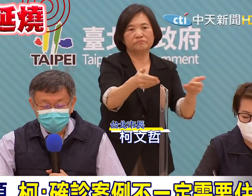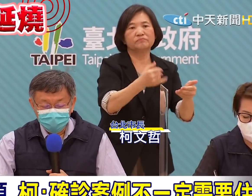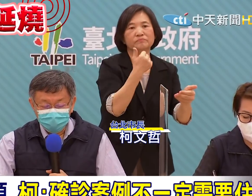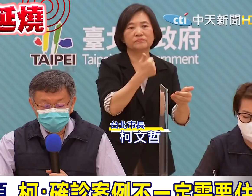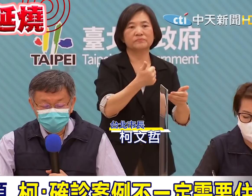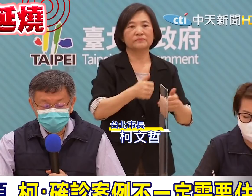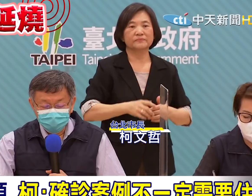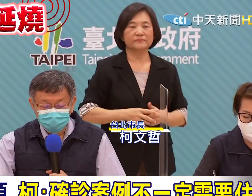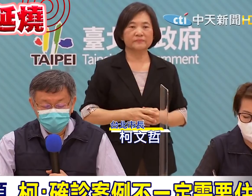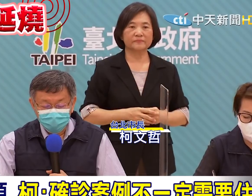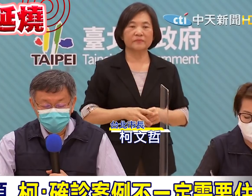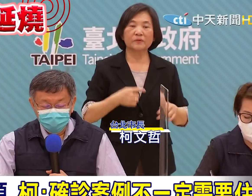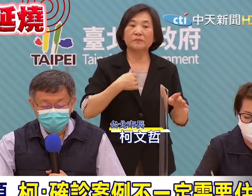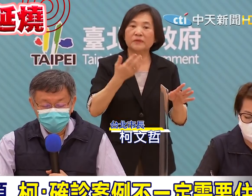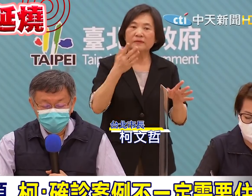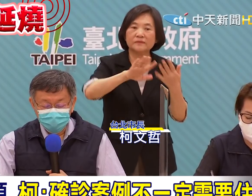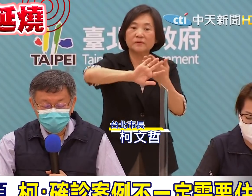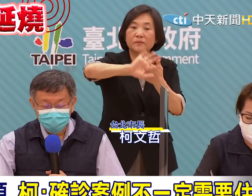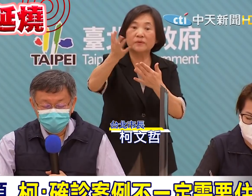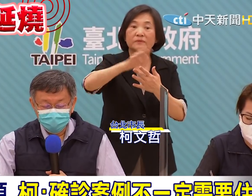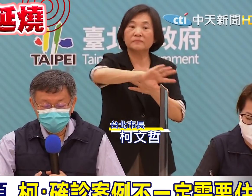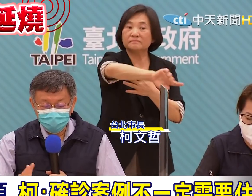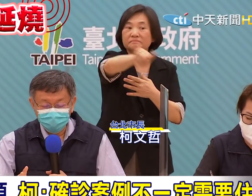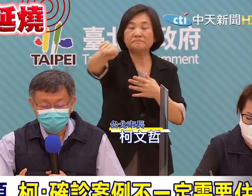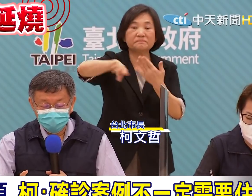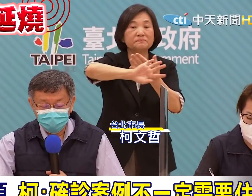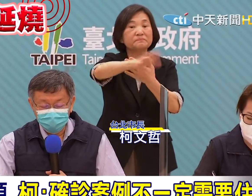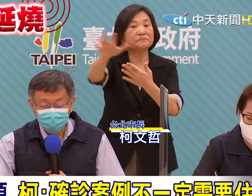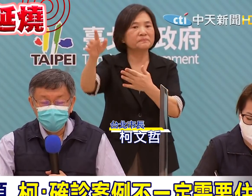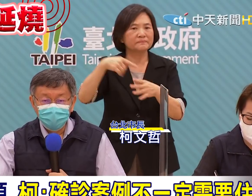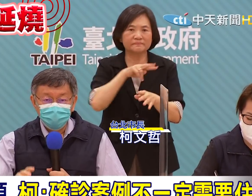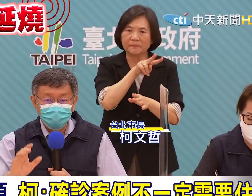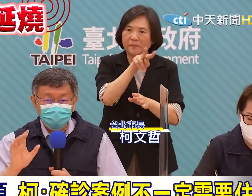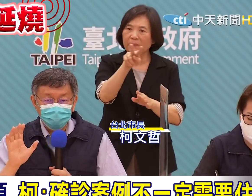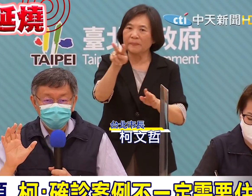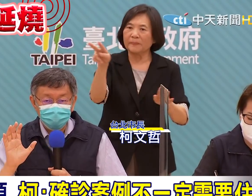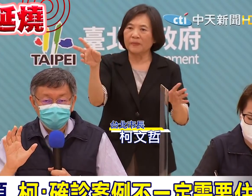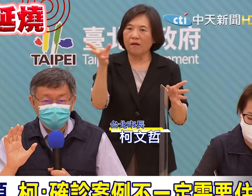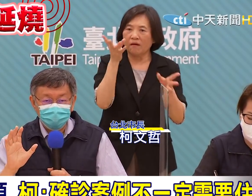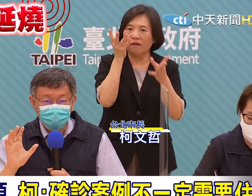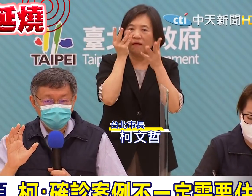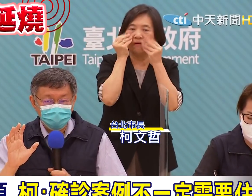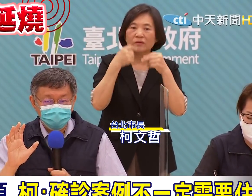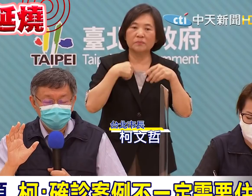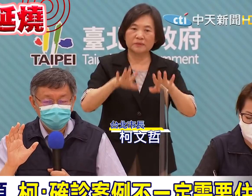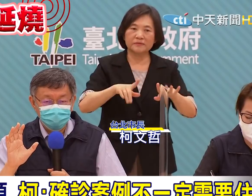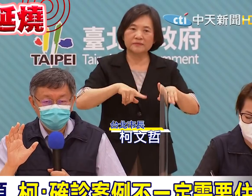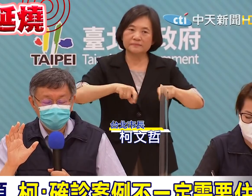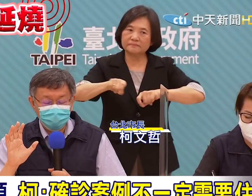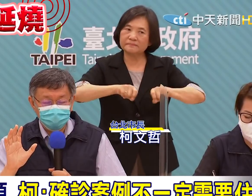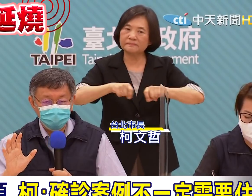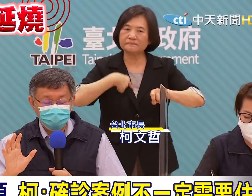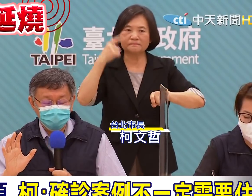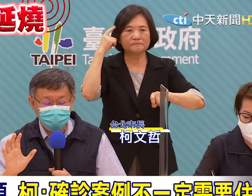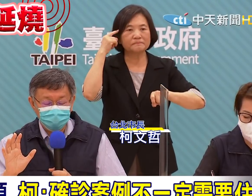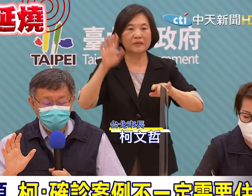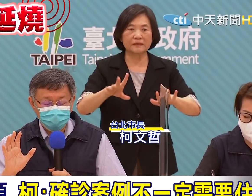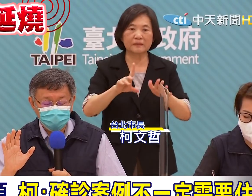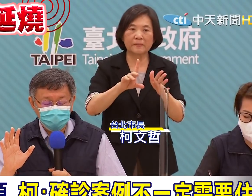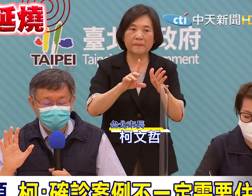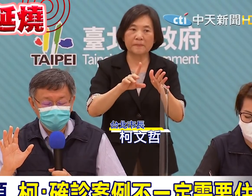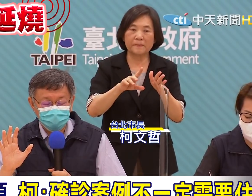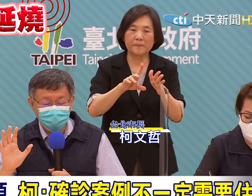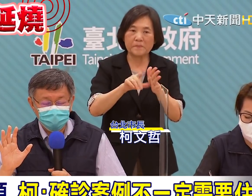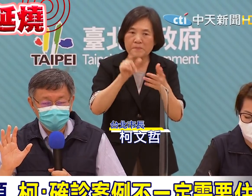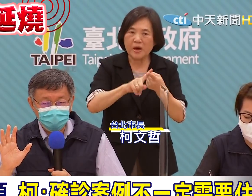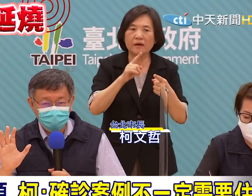我们从过去其他国家的一些状况以来，我觉得这个战略才是在这个时